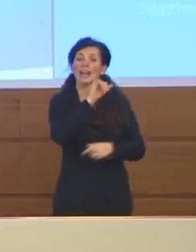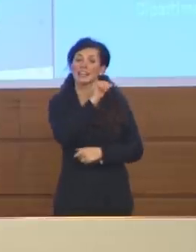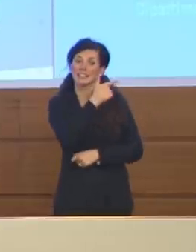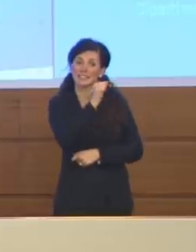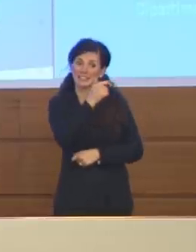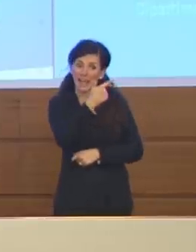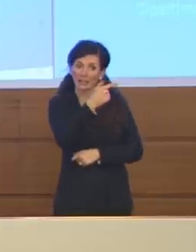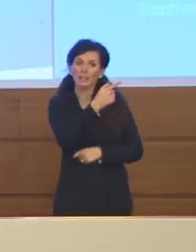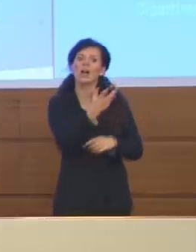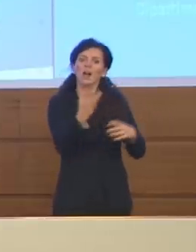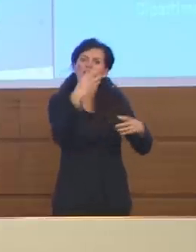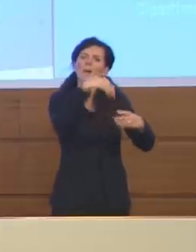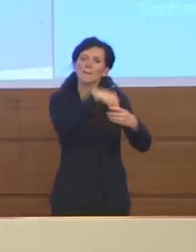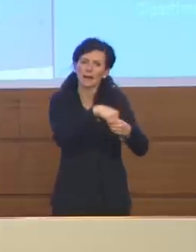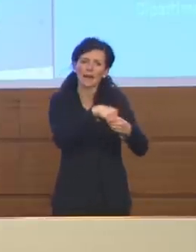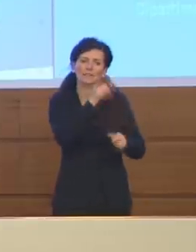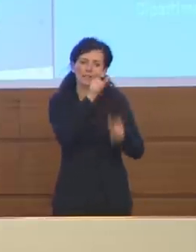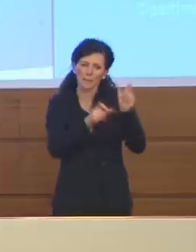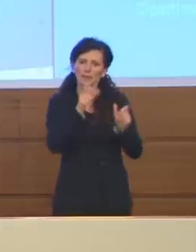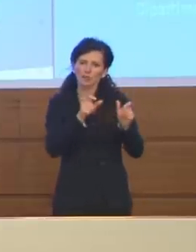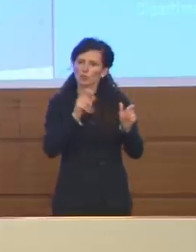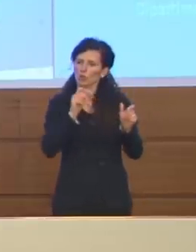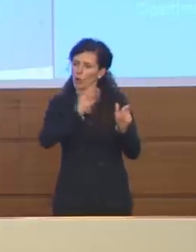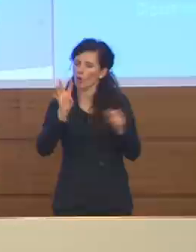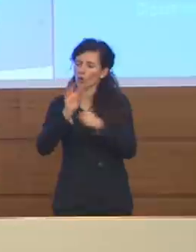dato dei nostri deceduti